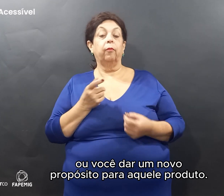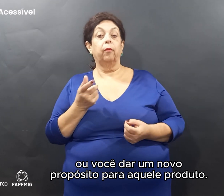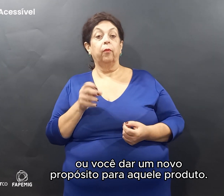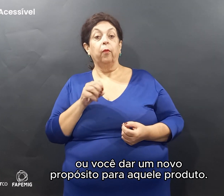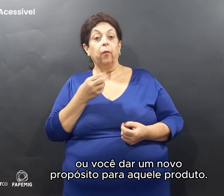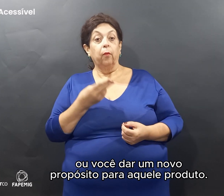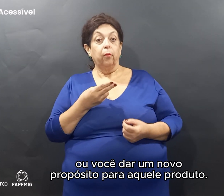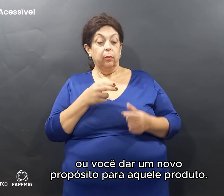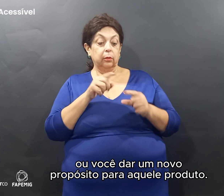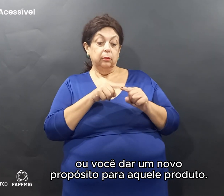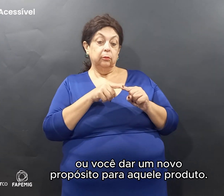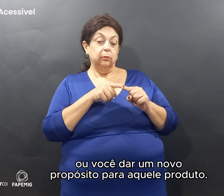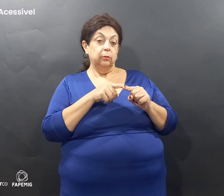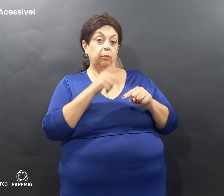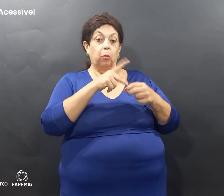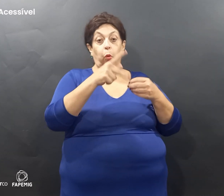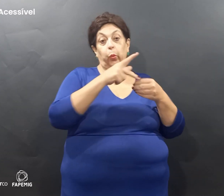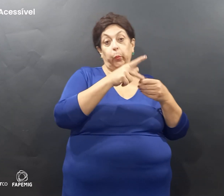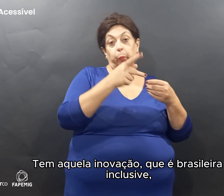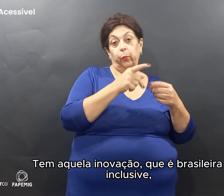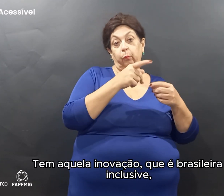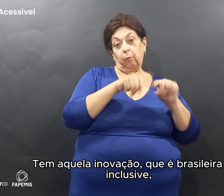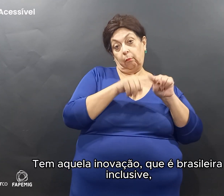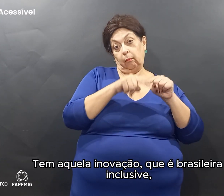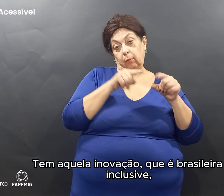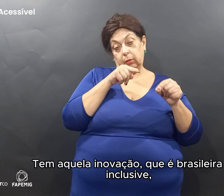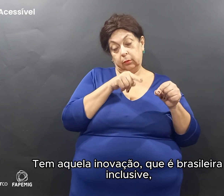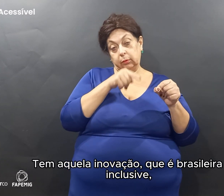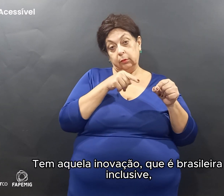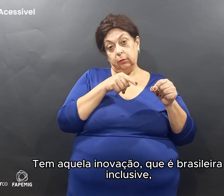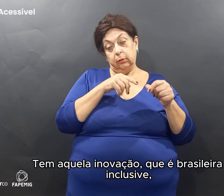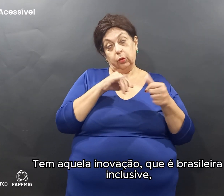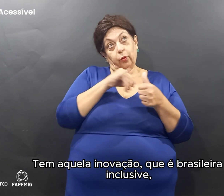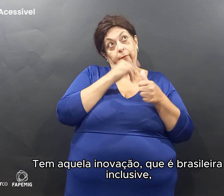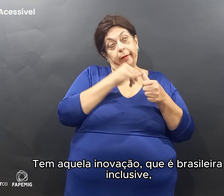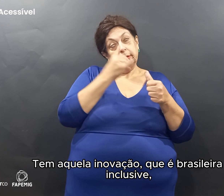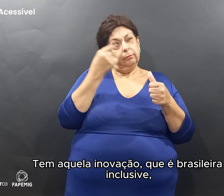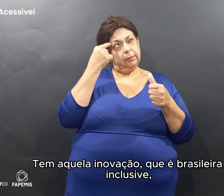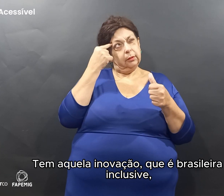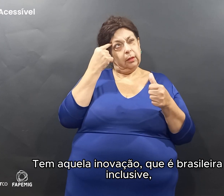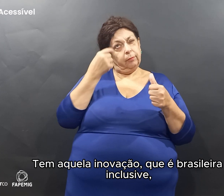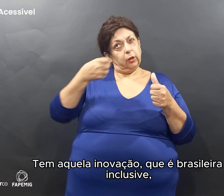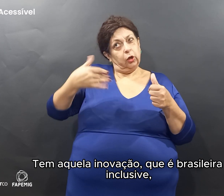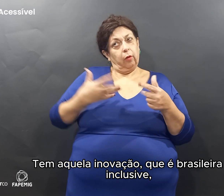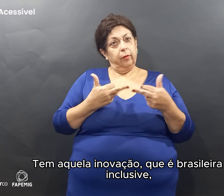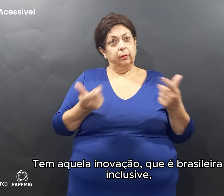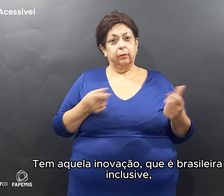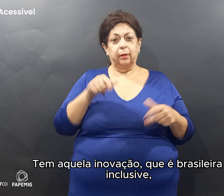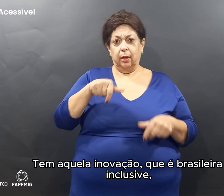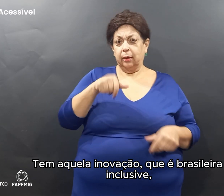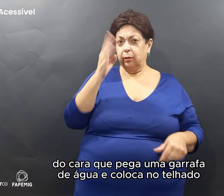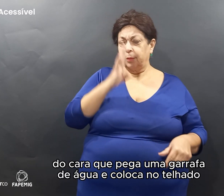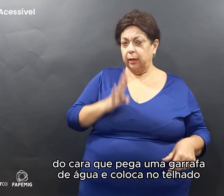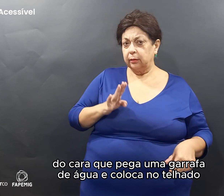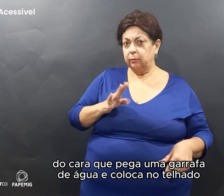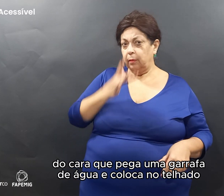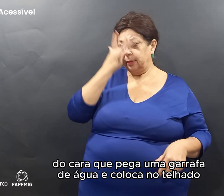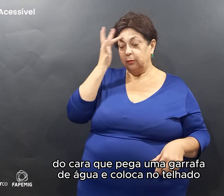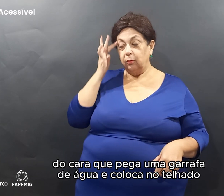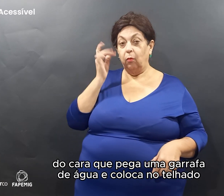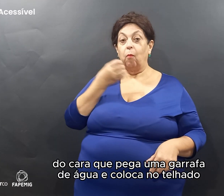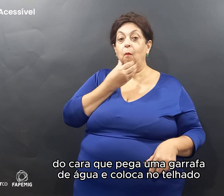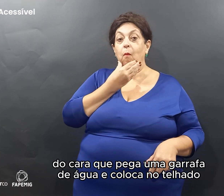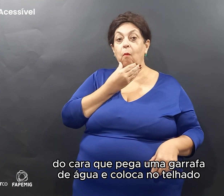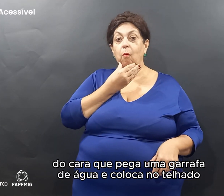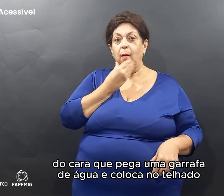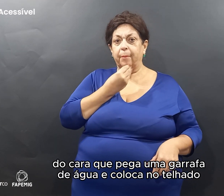dar um novo propósito para aquele produto. Tem aquela inovação que é brasileira, inclusive, do cara que